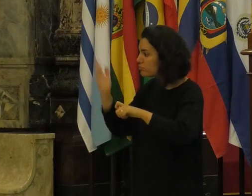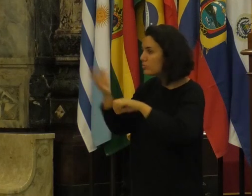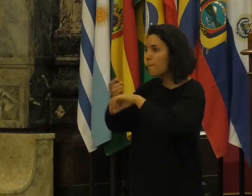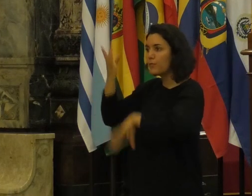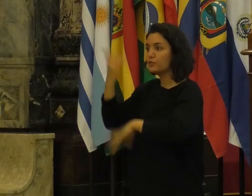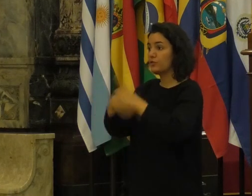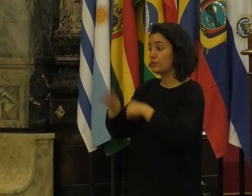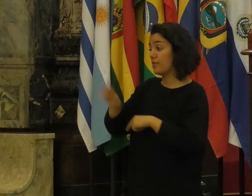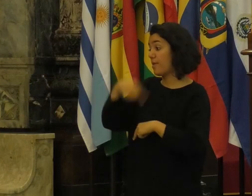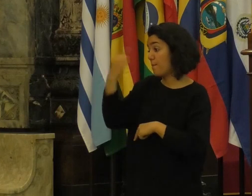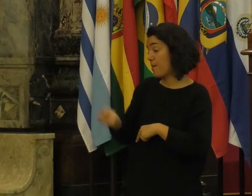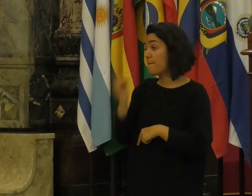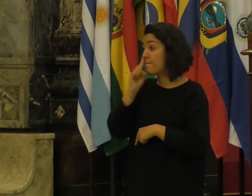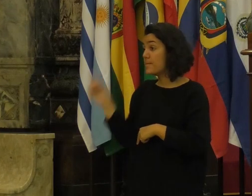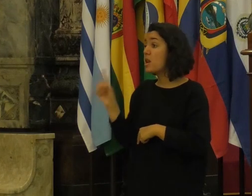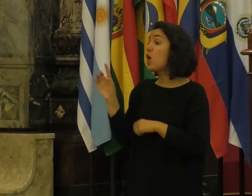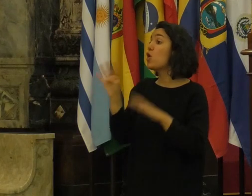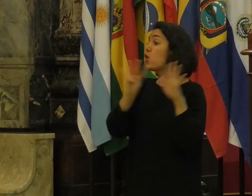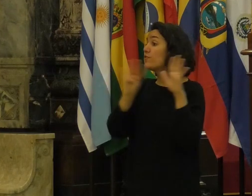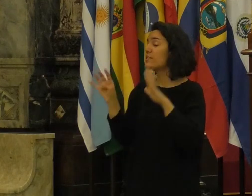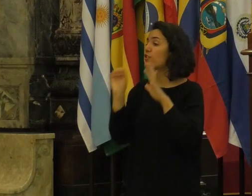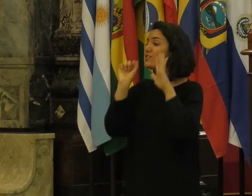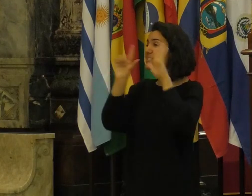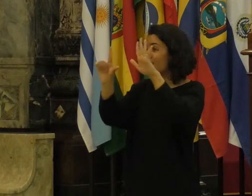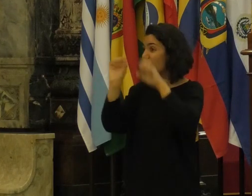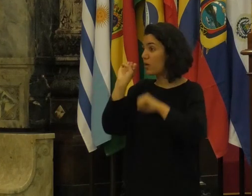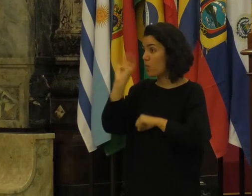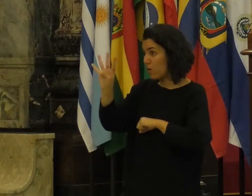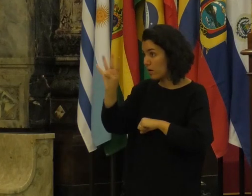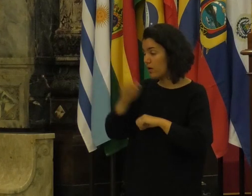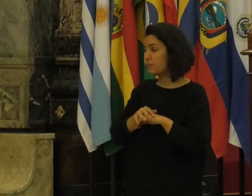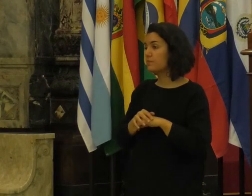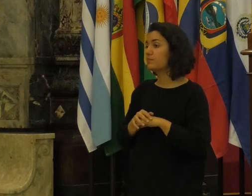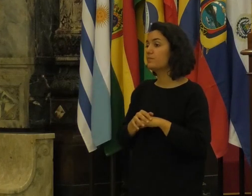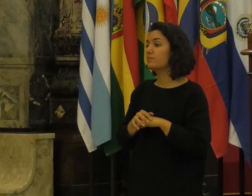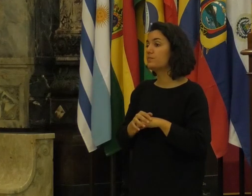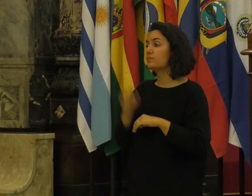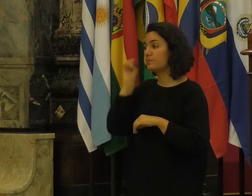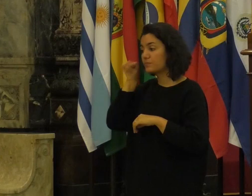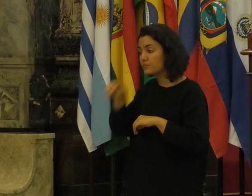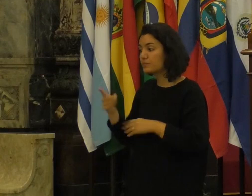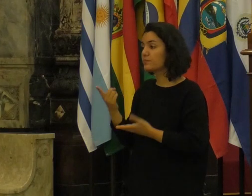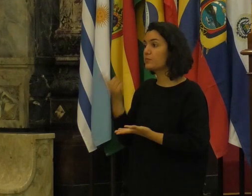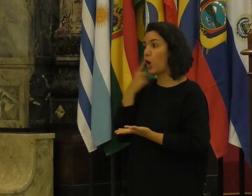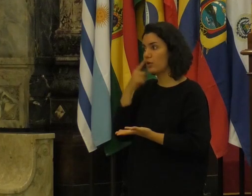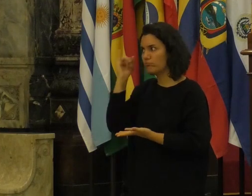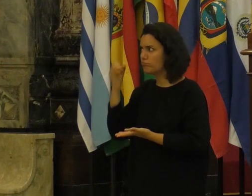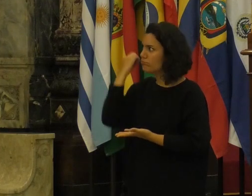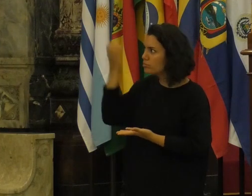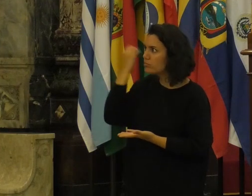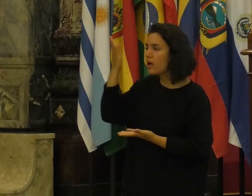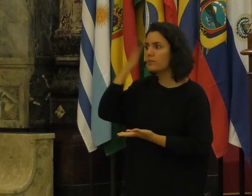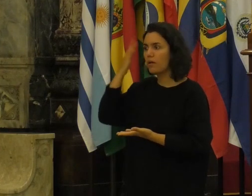1964, 74, 74, que con la conocida conferencia de